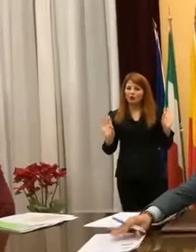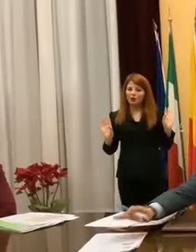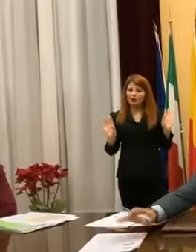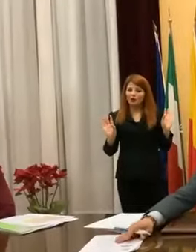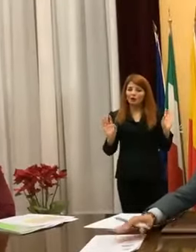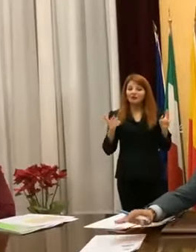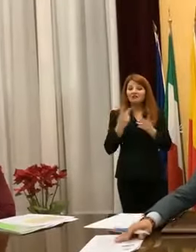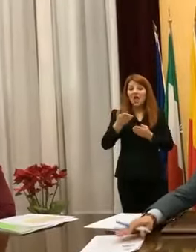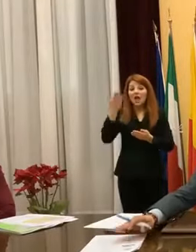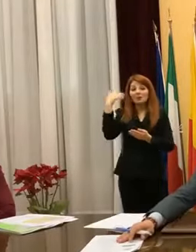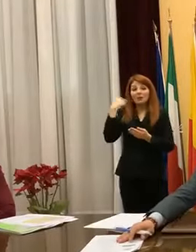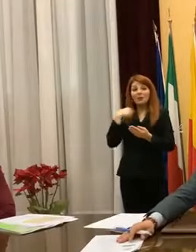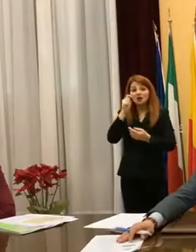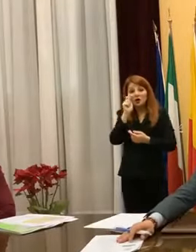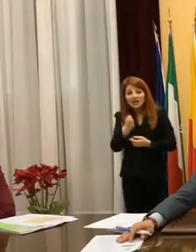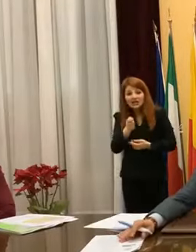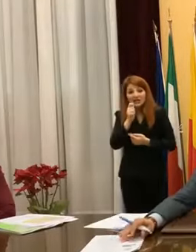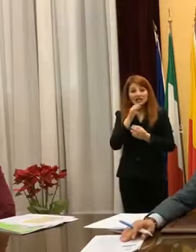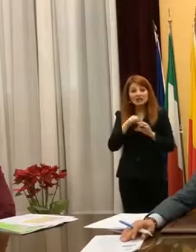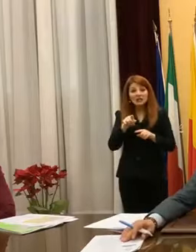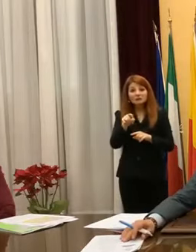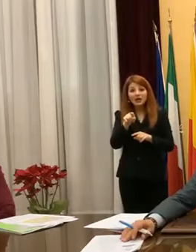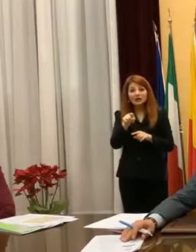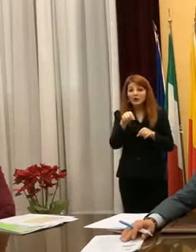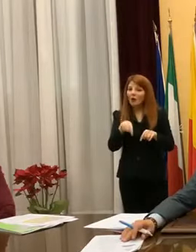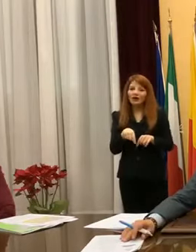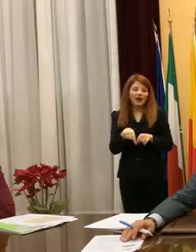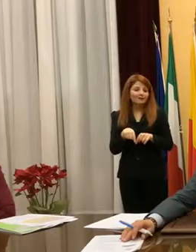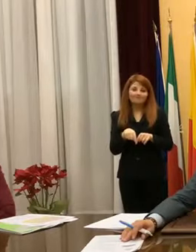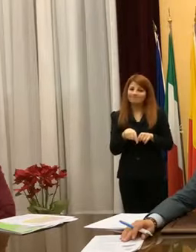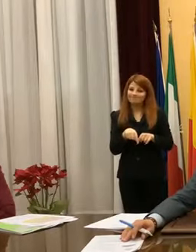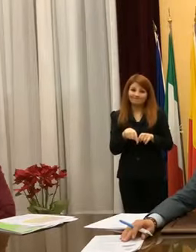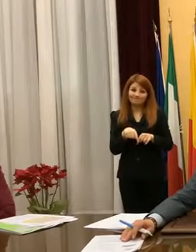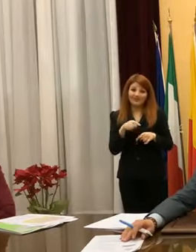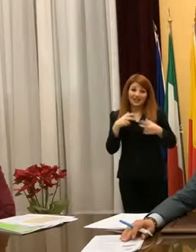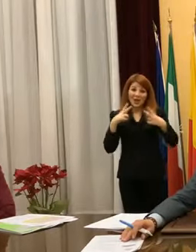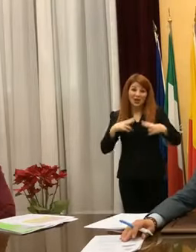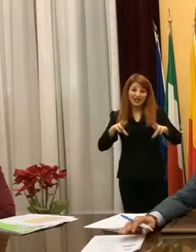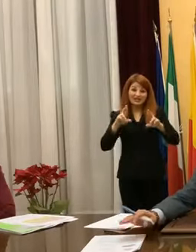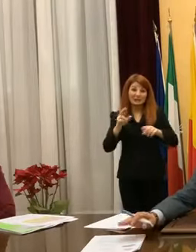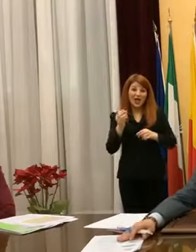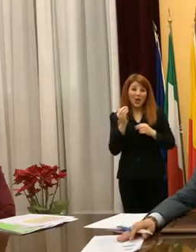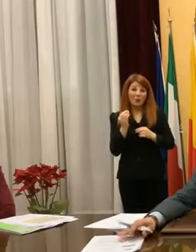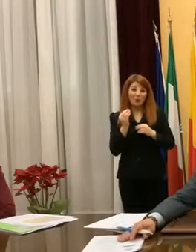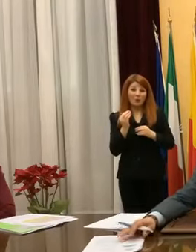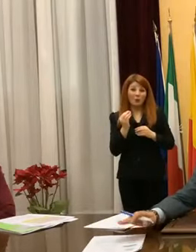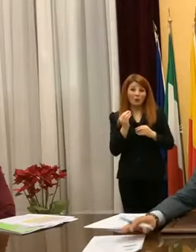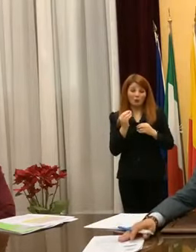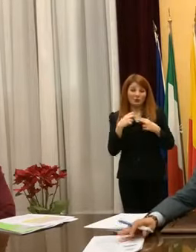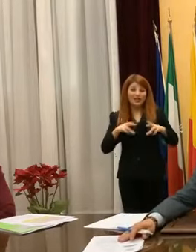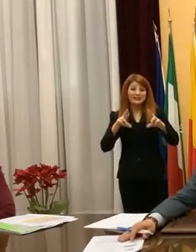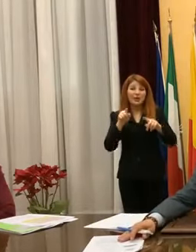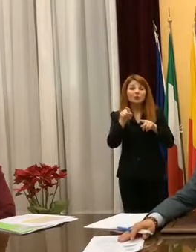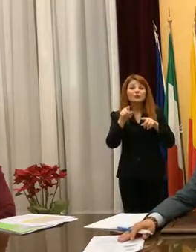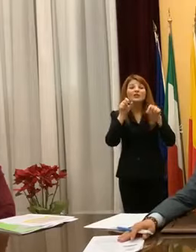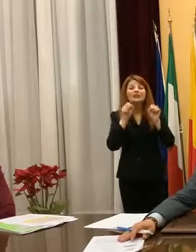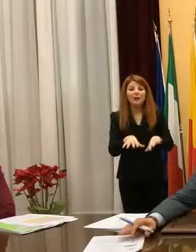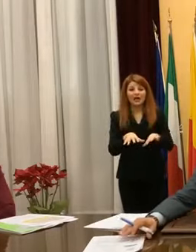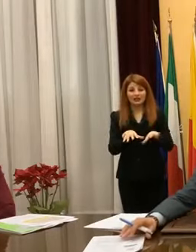avere, e spero che ora o ti dimetti e te ne ritorni a Palermo, o qualcuno prende provvedimenti del